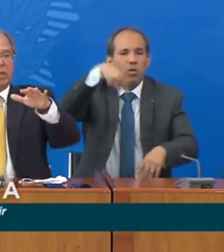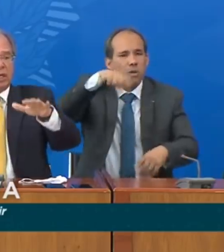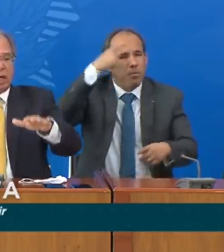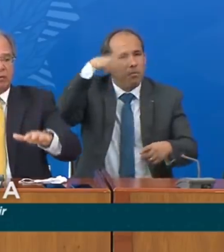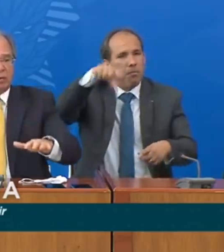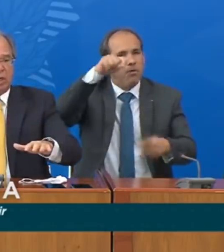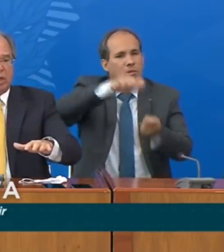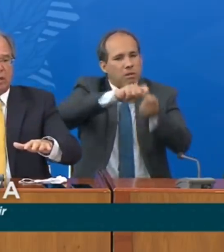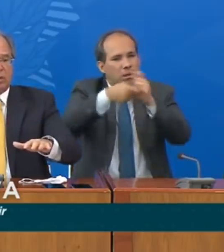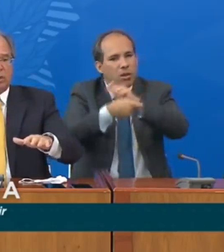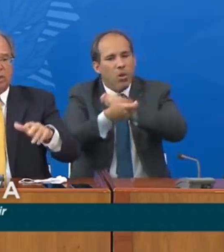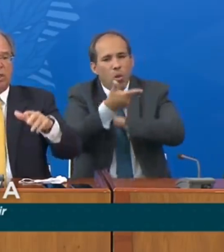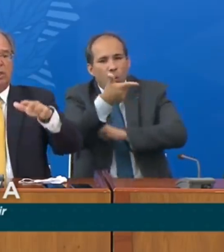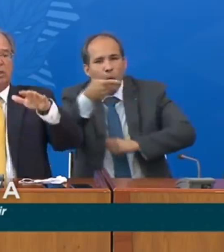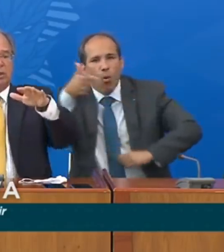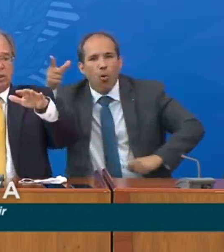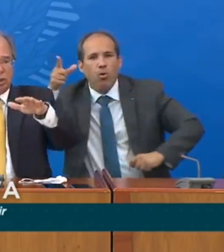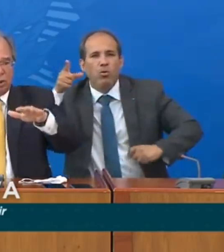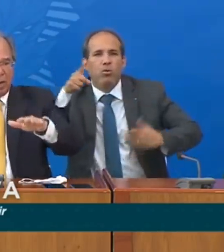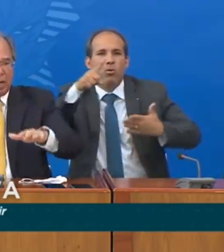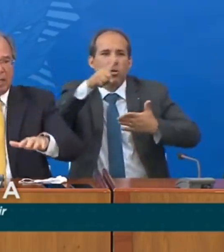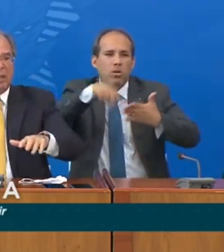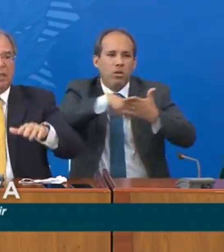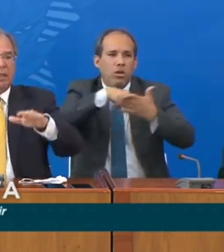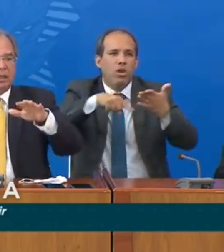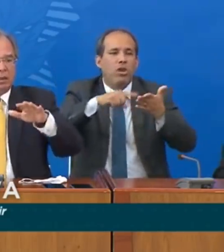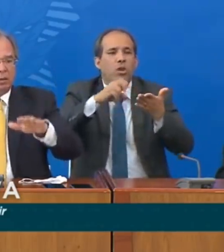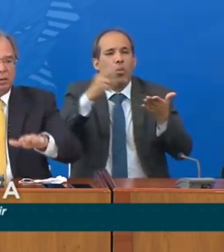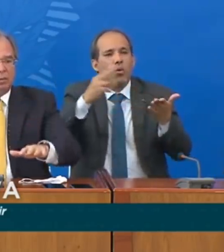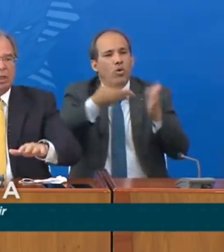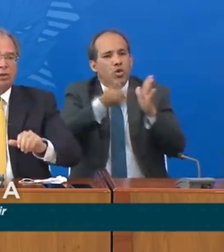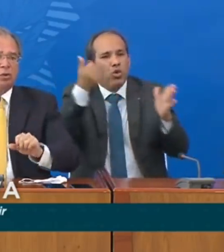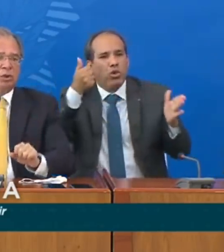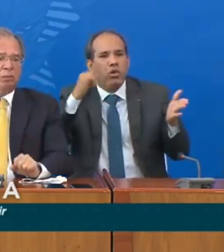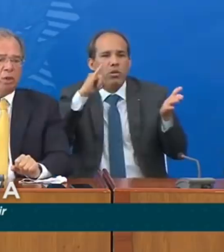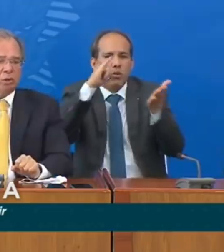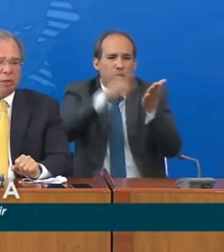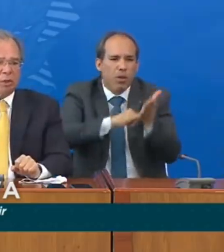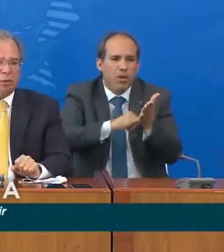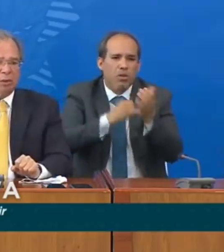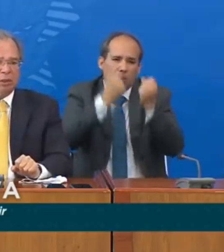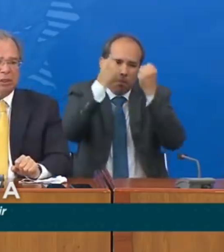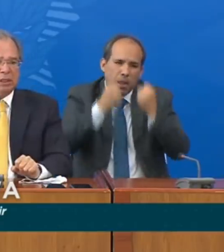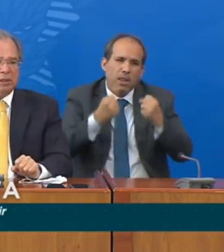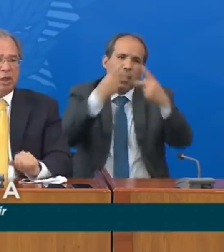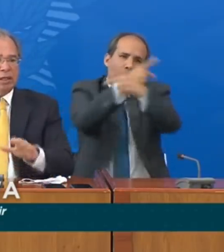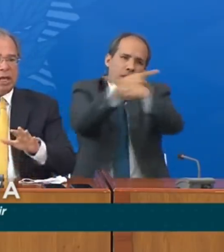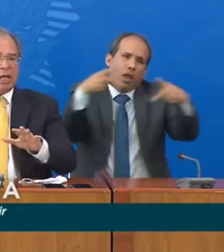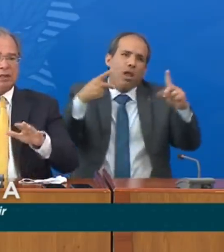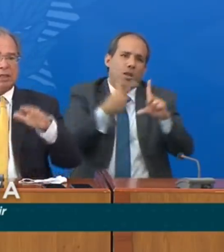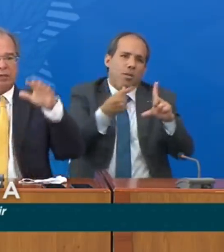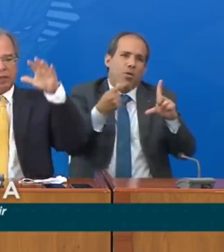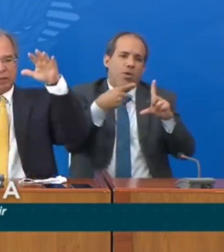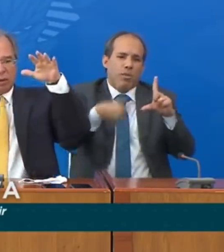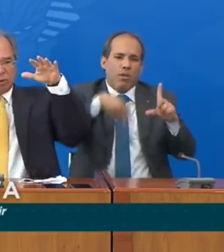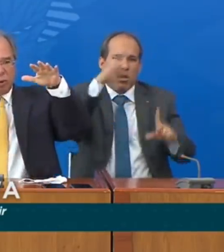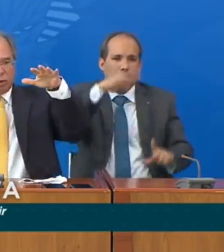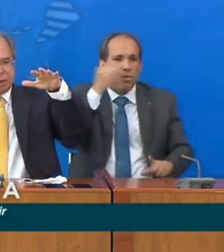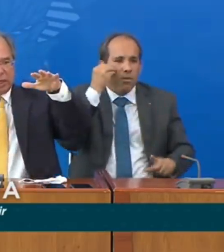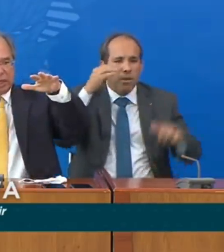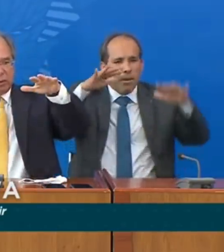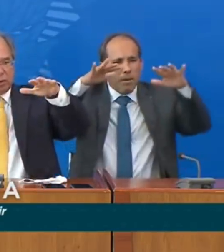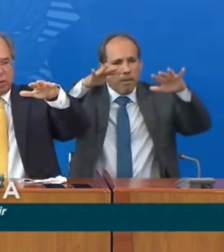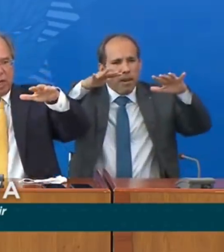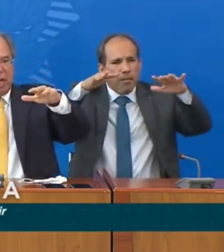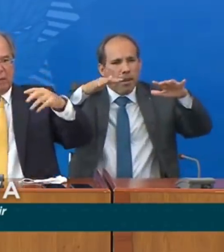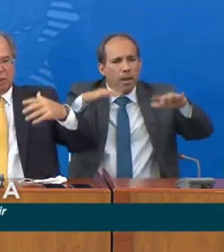em desagravos, ou seja, em derrubar o peso dos impostos sobre a economia brasileira. Então, a ideia é essa, ir fazendo aos poucos